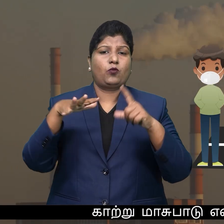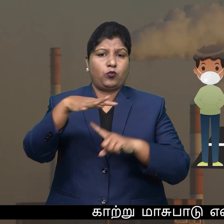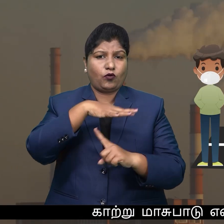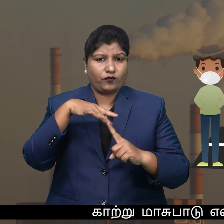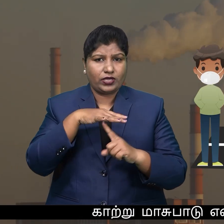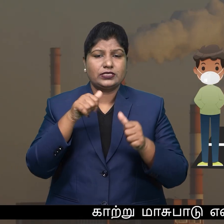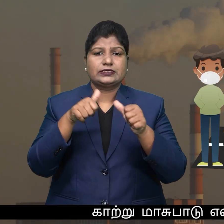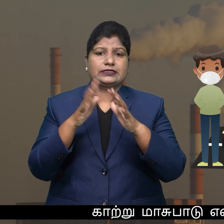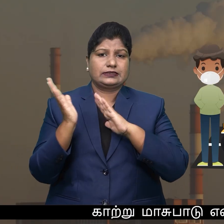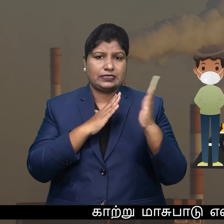அழைக்கப்படுகிறது.